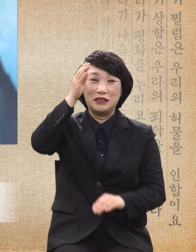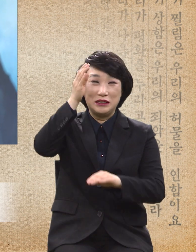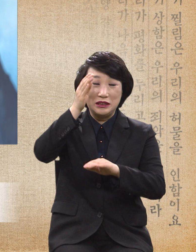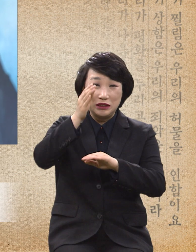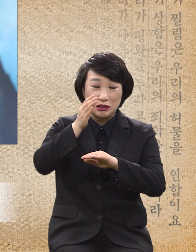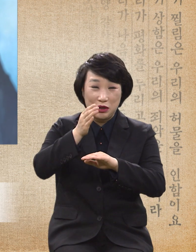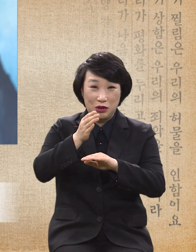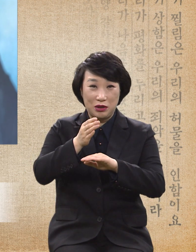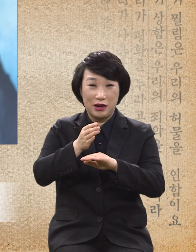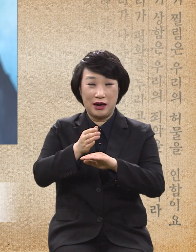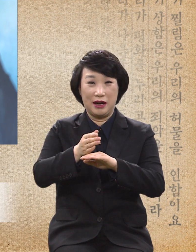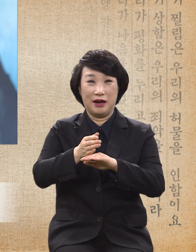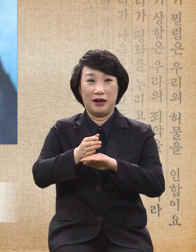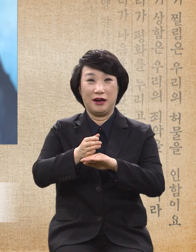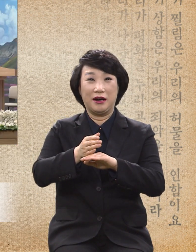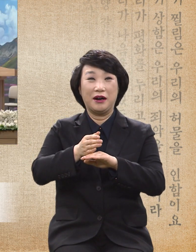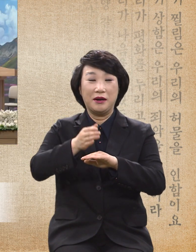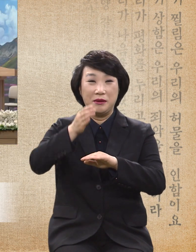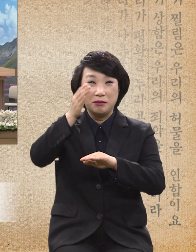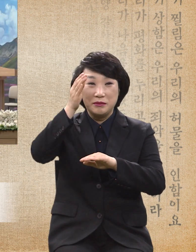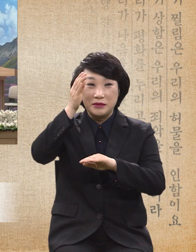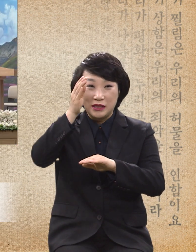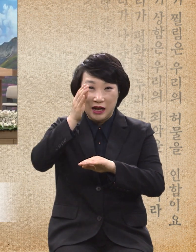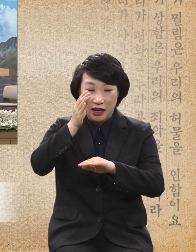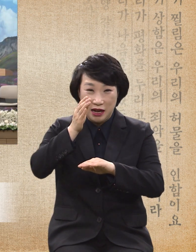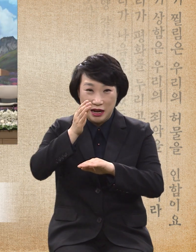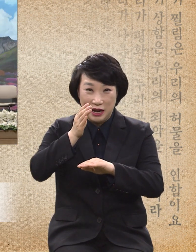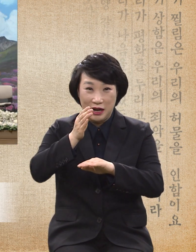감사합니다. 진정